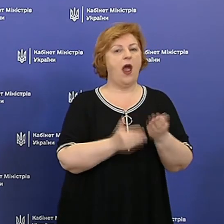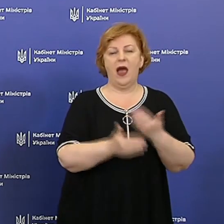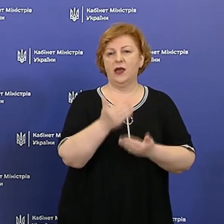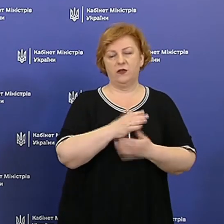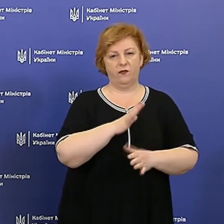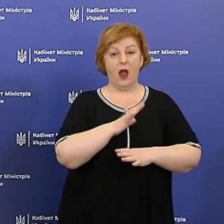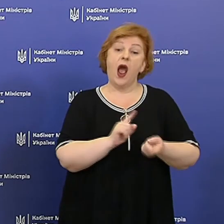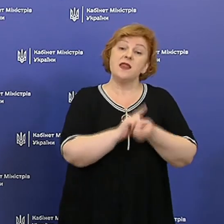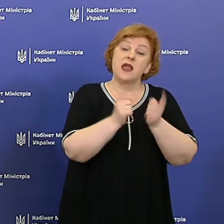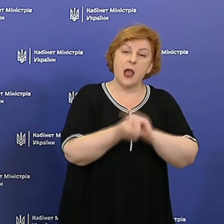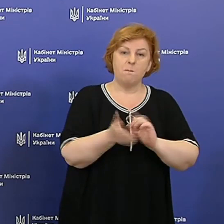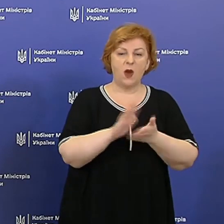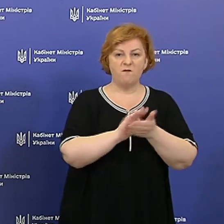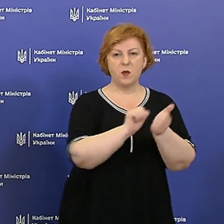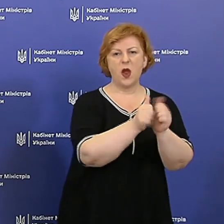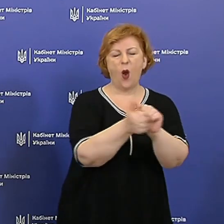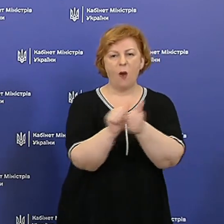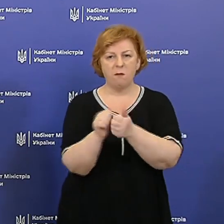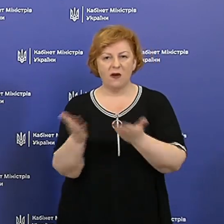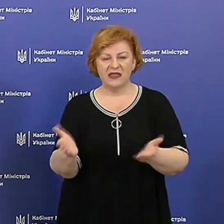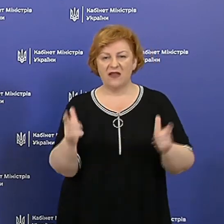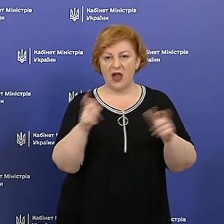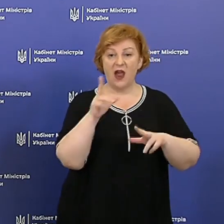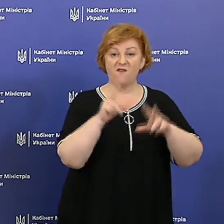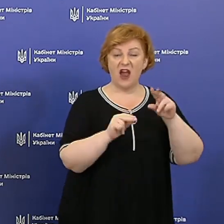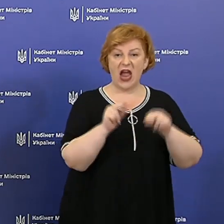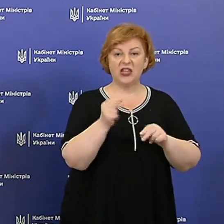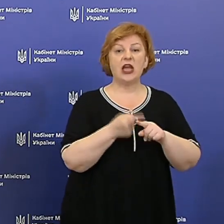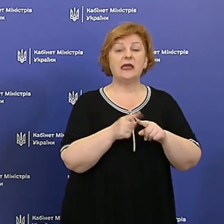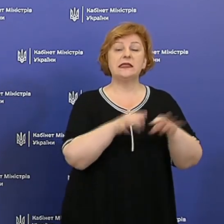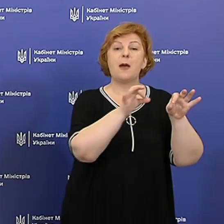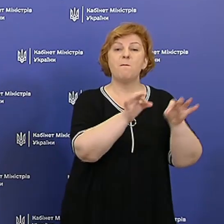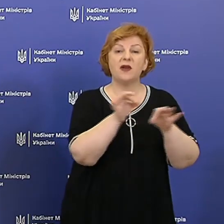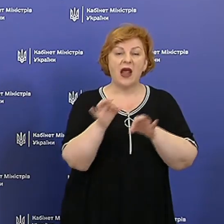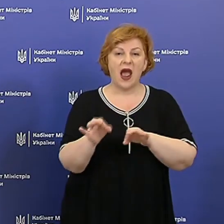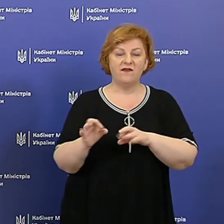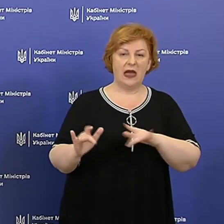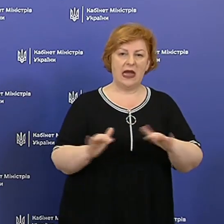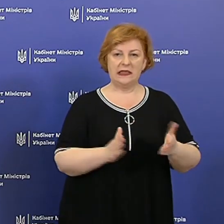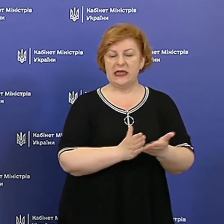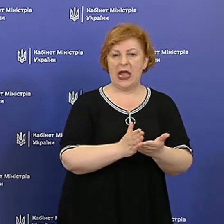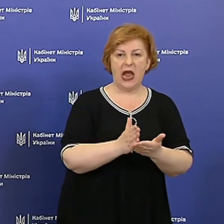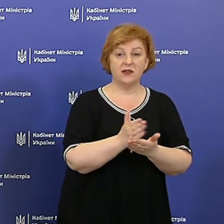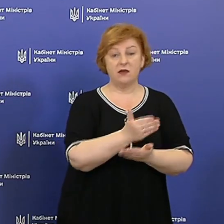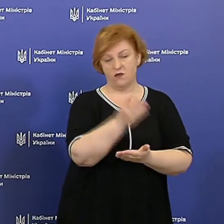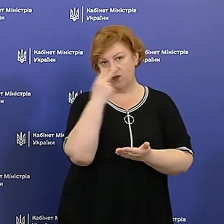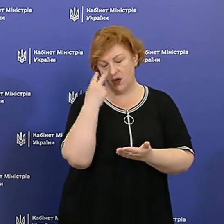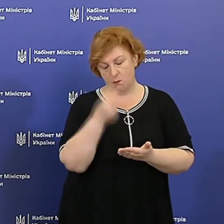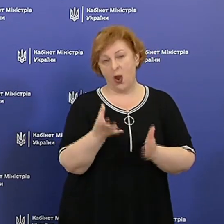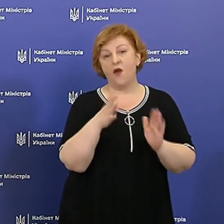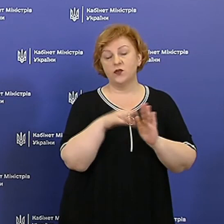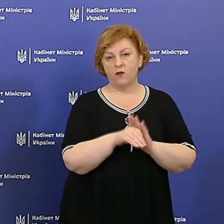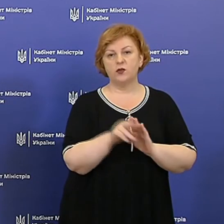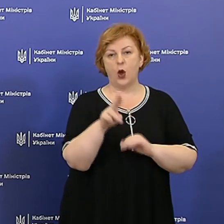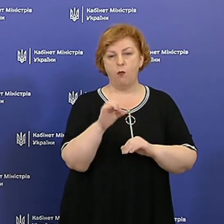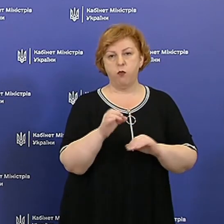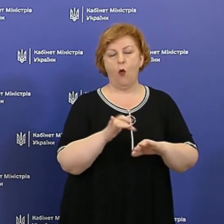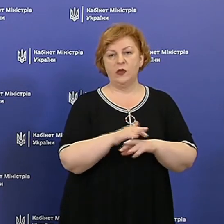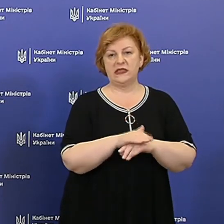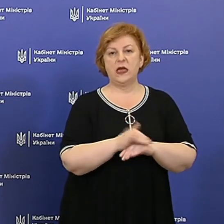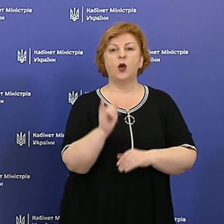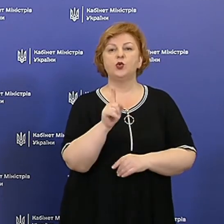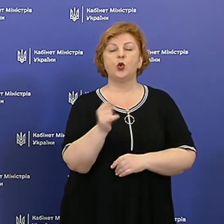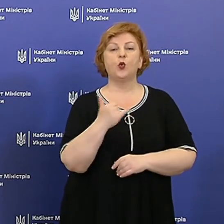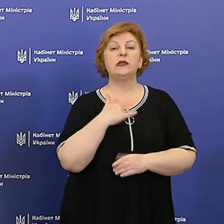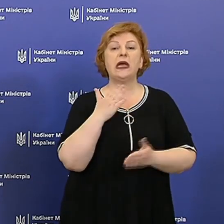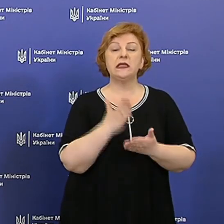відбулось. Навпаки, в умовах адаптивного карантину ми вважаємо, що це правильна тактика, тому що ви бачите, в тому числі по цифрах, що в